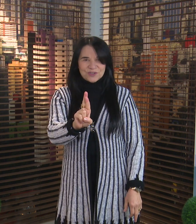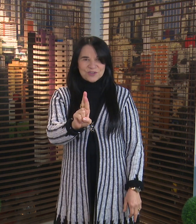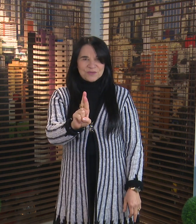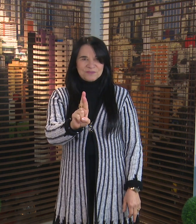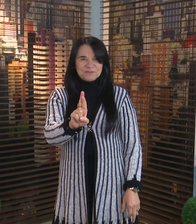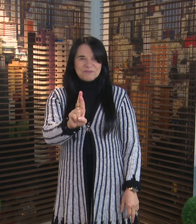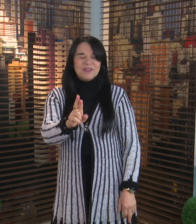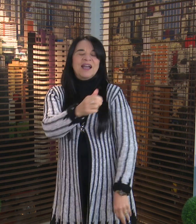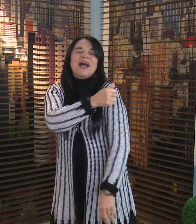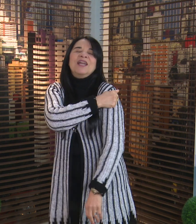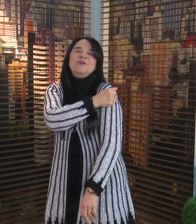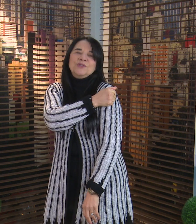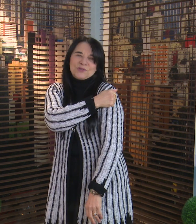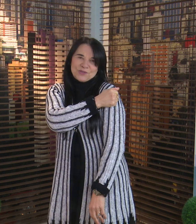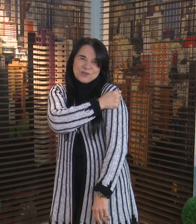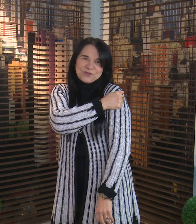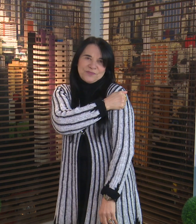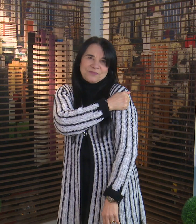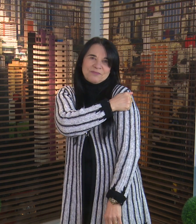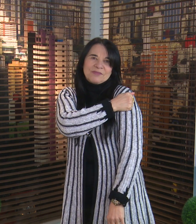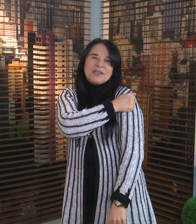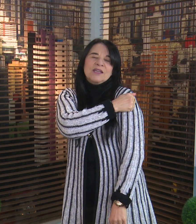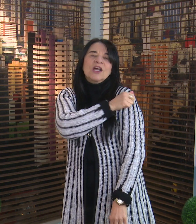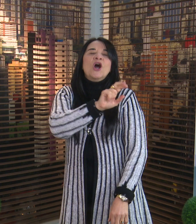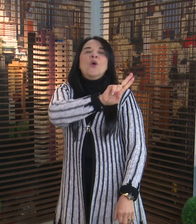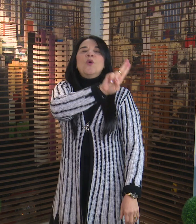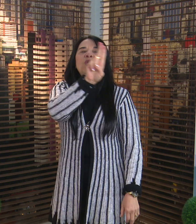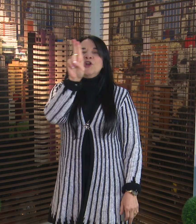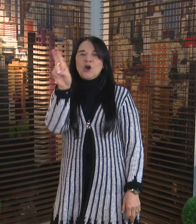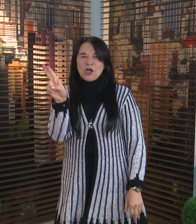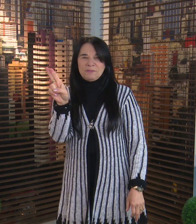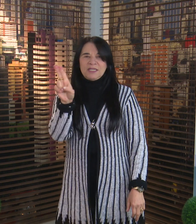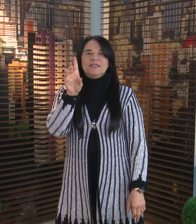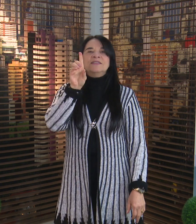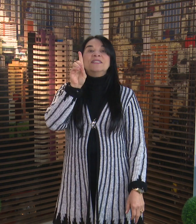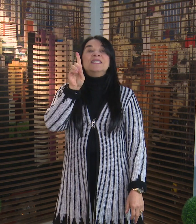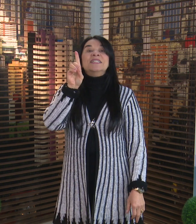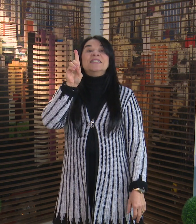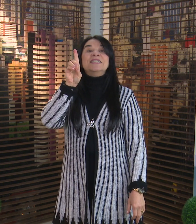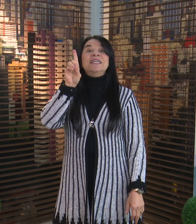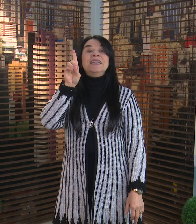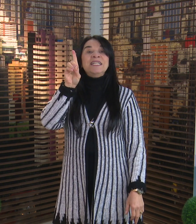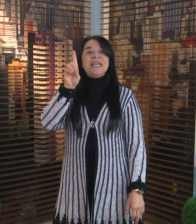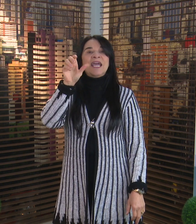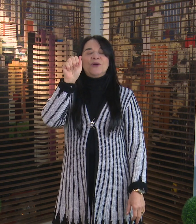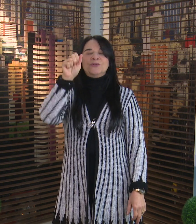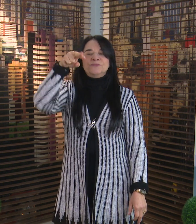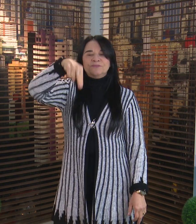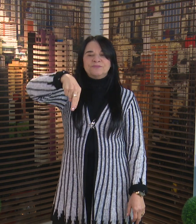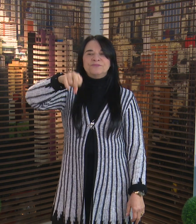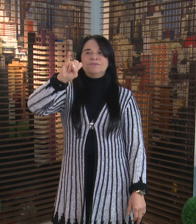efeitos. Alunos, o nome Daniel,